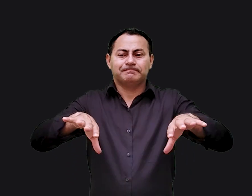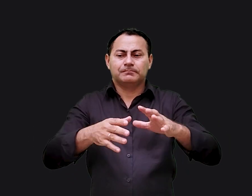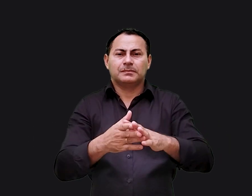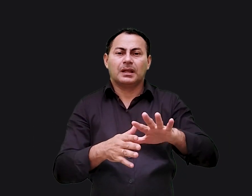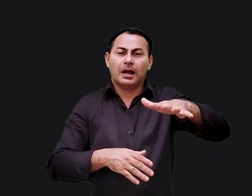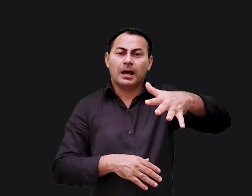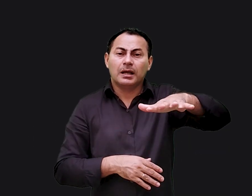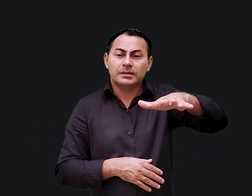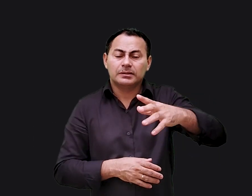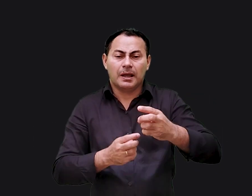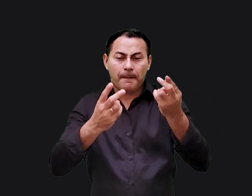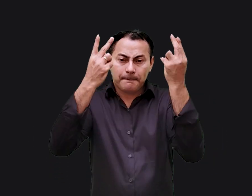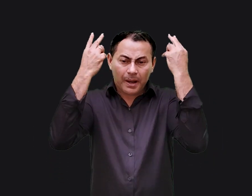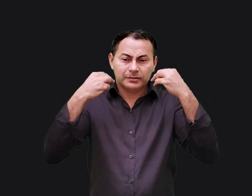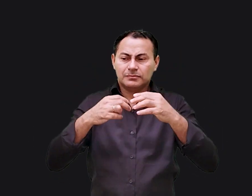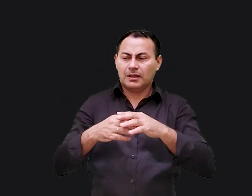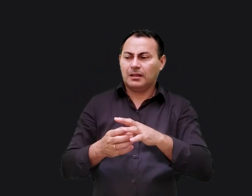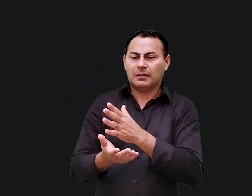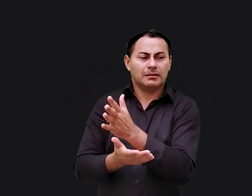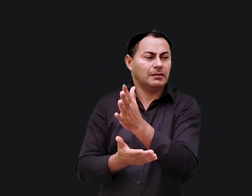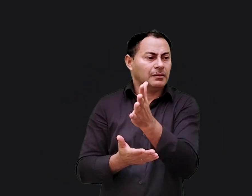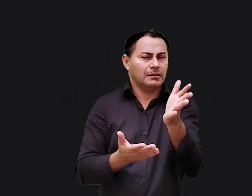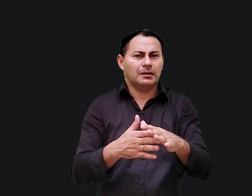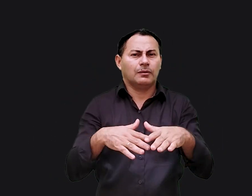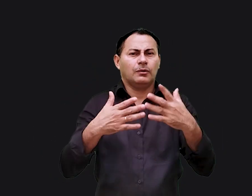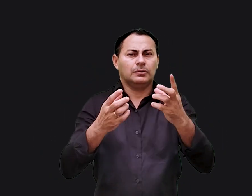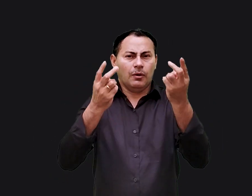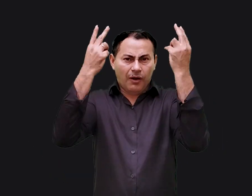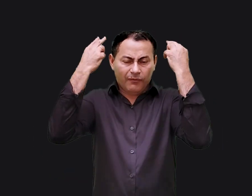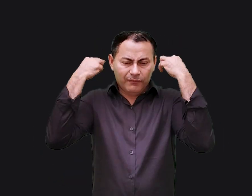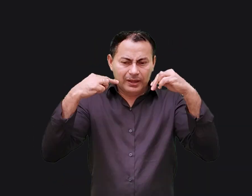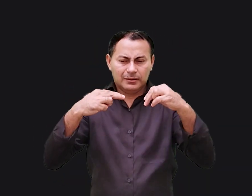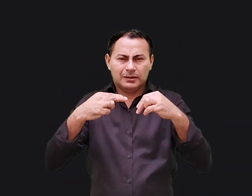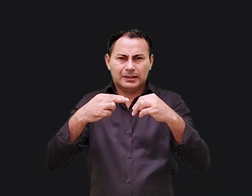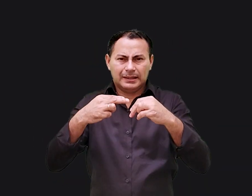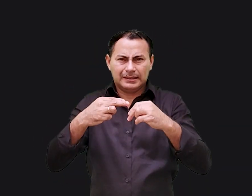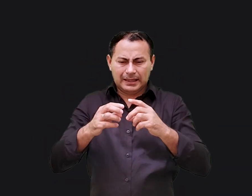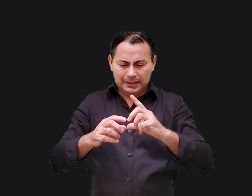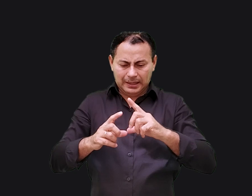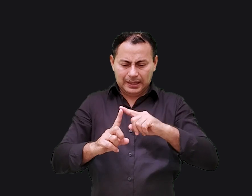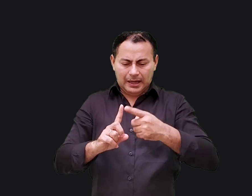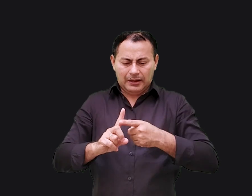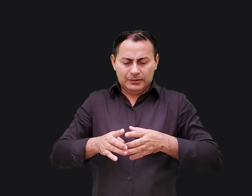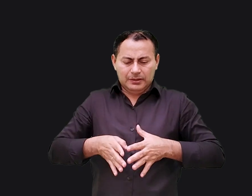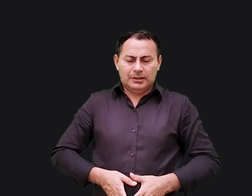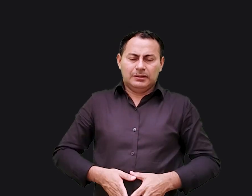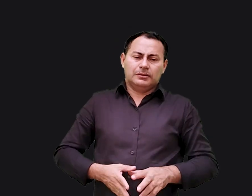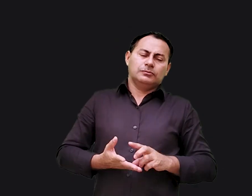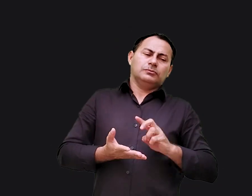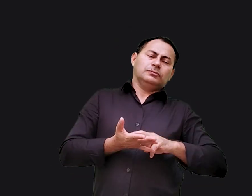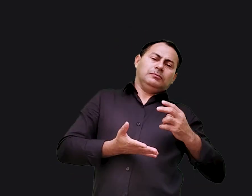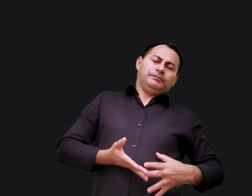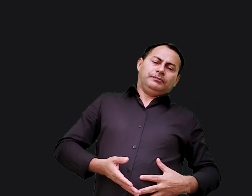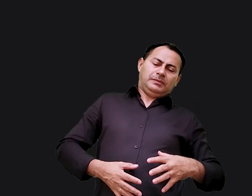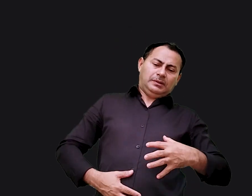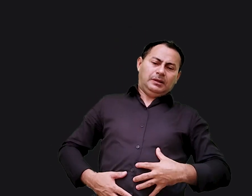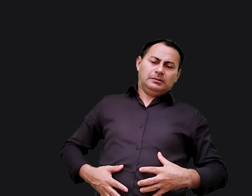desamparadas. Às vezes, elas ficam tombadas. Quando uma ovelha está parindo, ela deita-se de costas e às vezes o centro